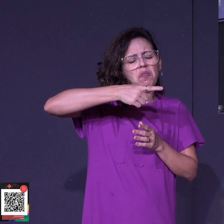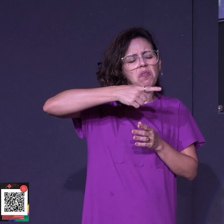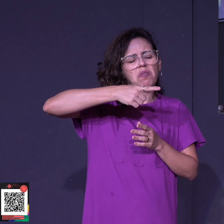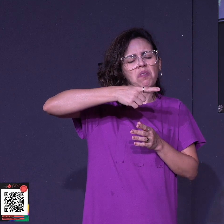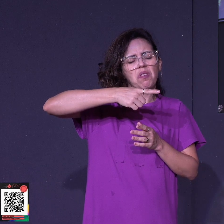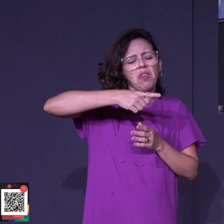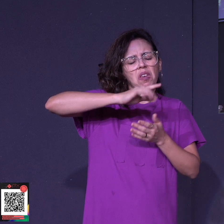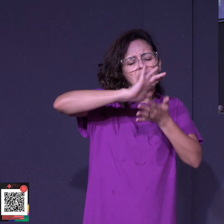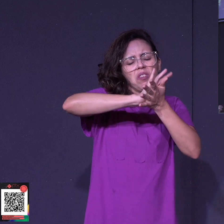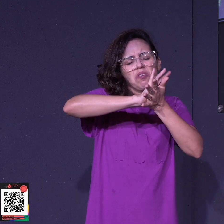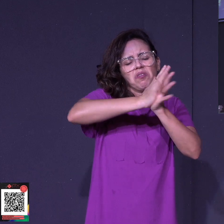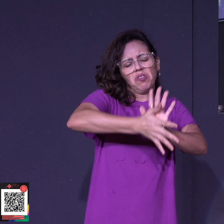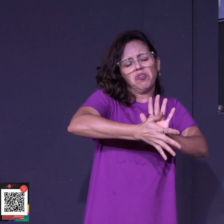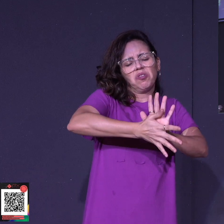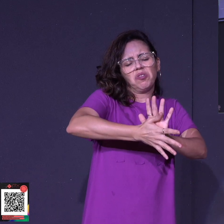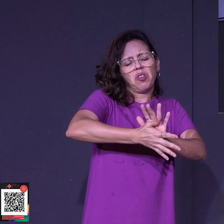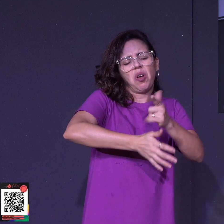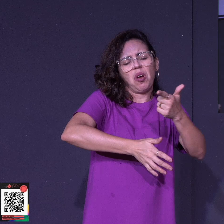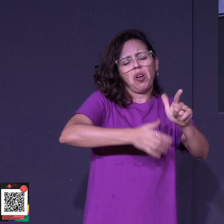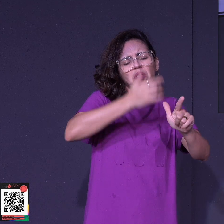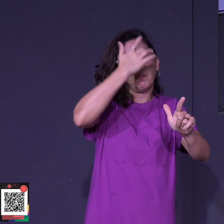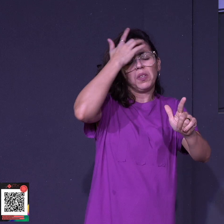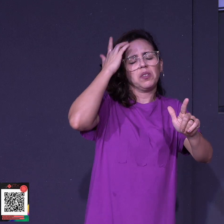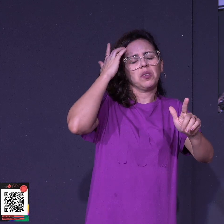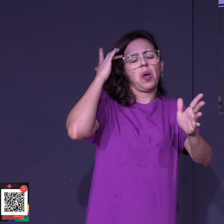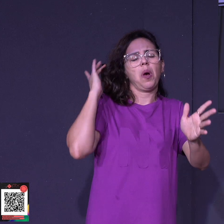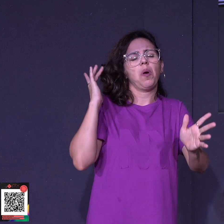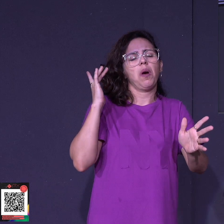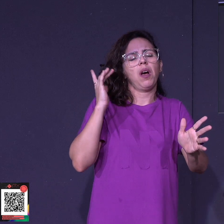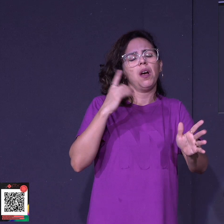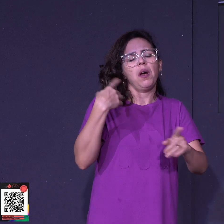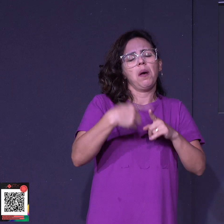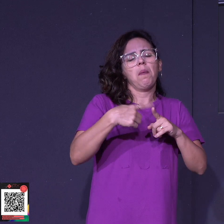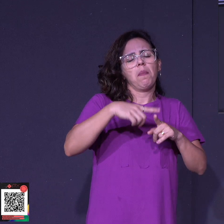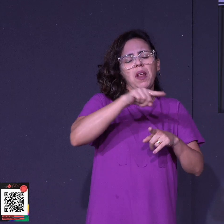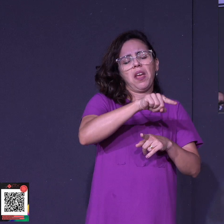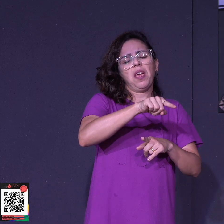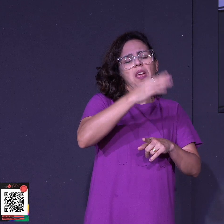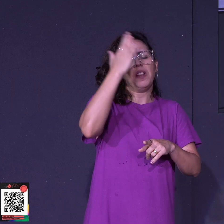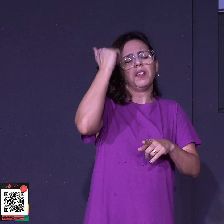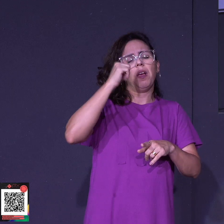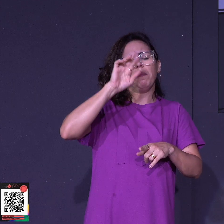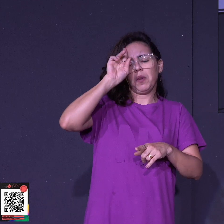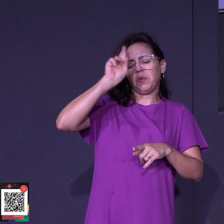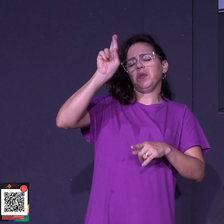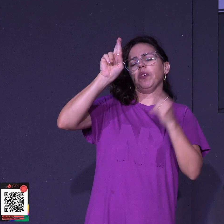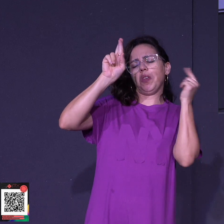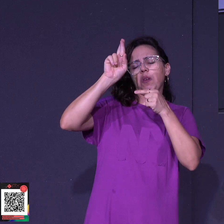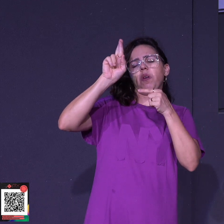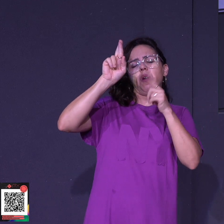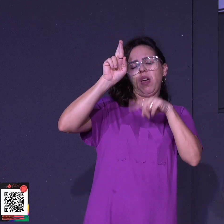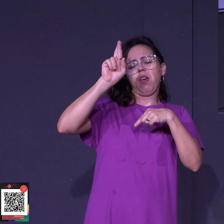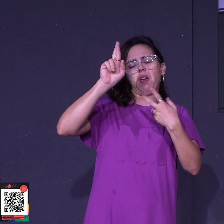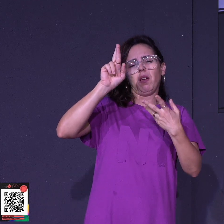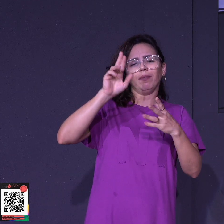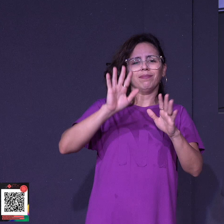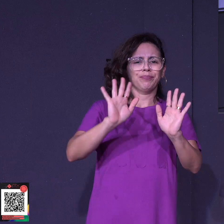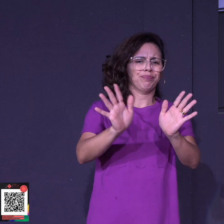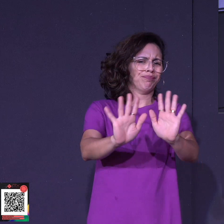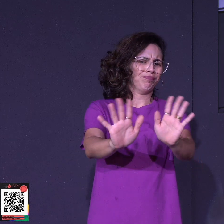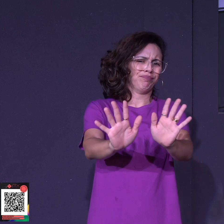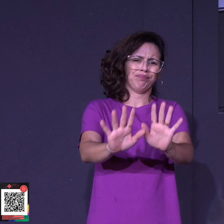nele. E ainda espiritualiza, para ele saber que o Senhor é Deus. Não passa do teto,